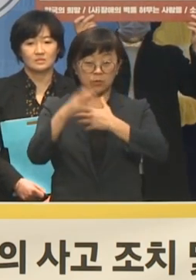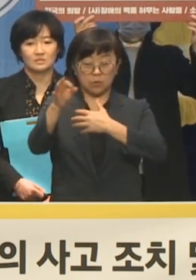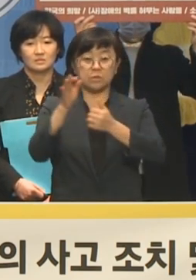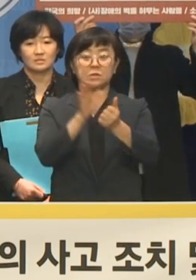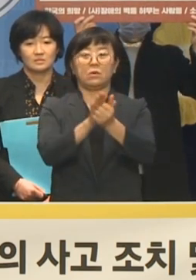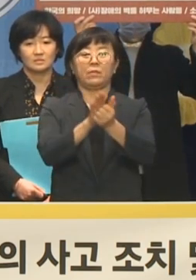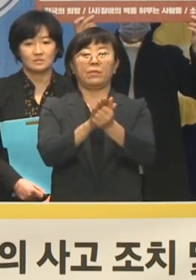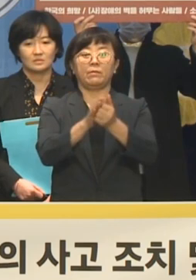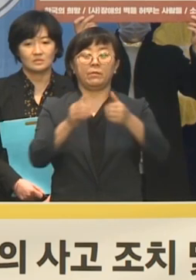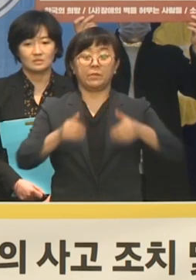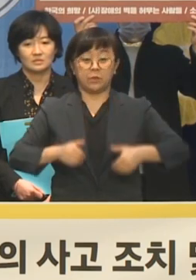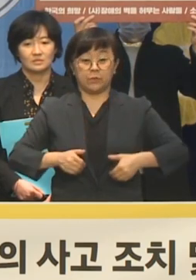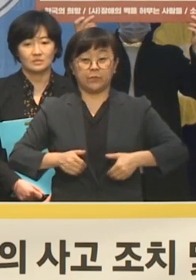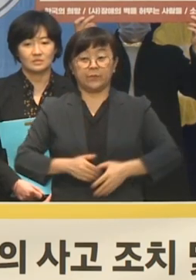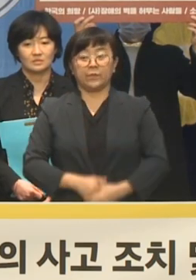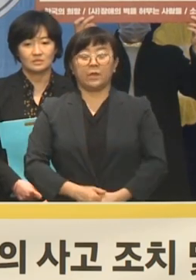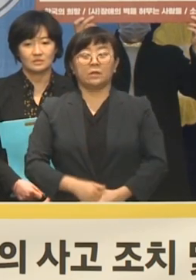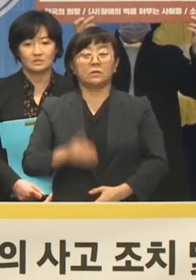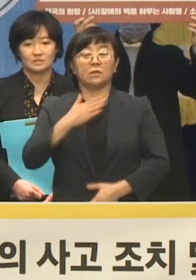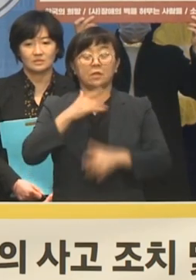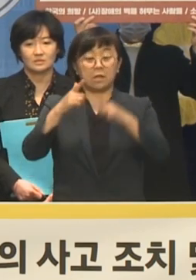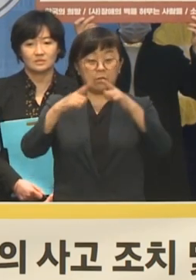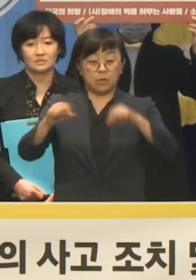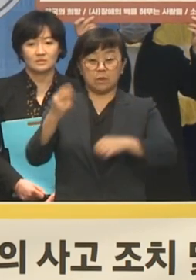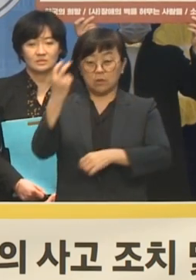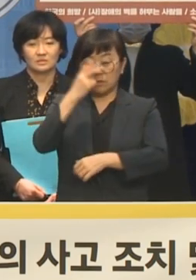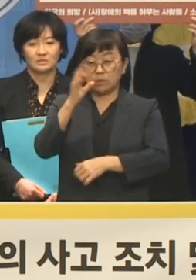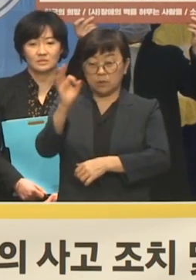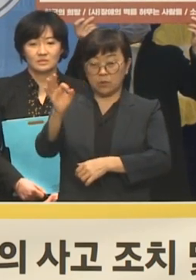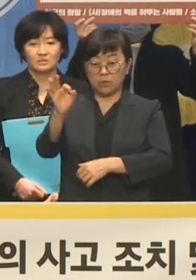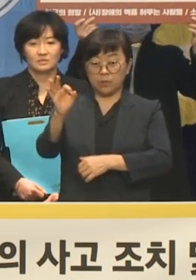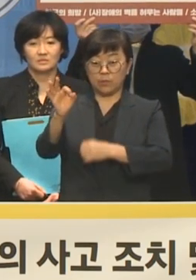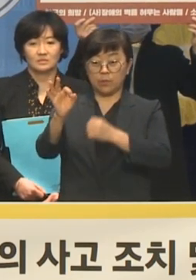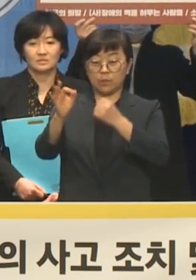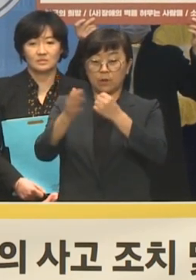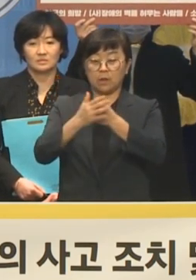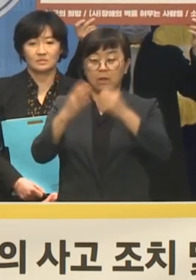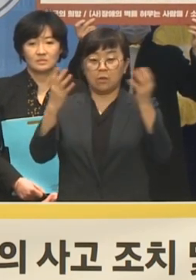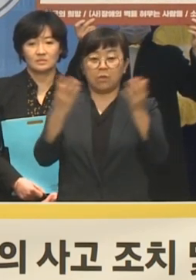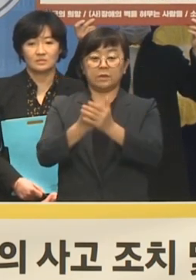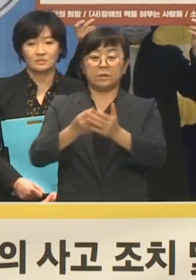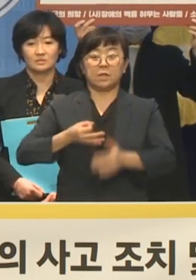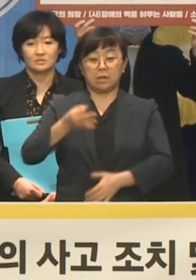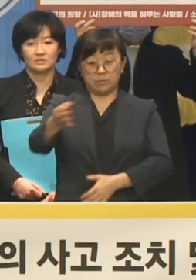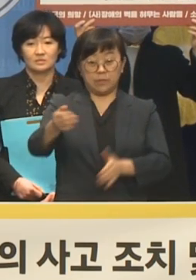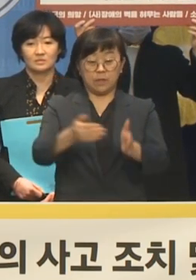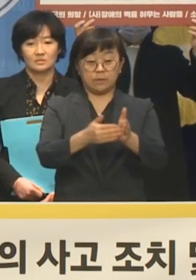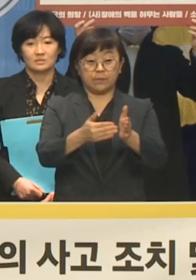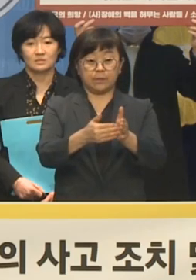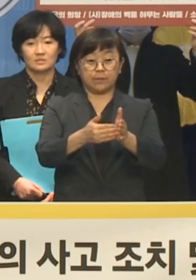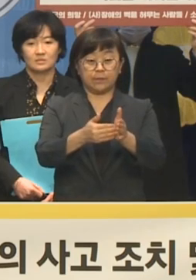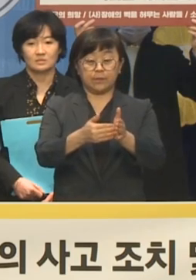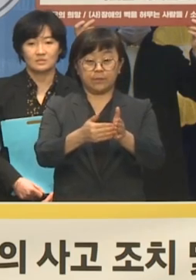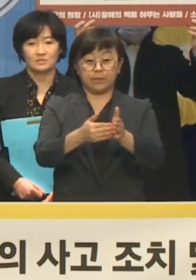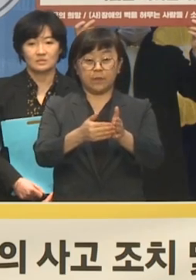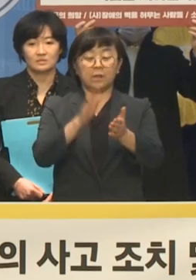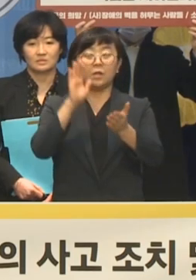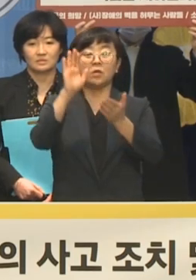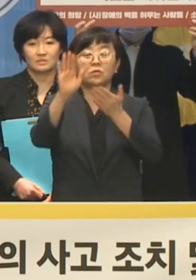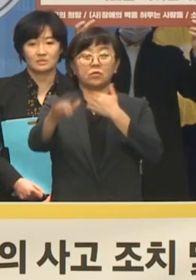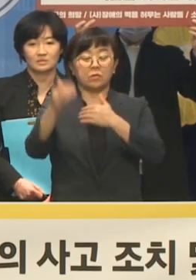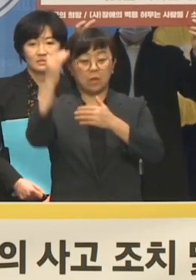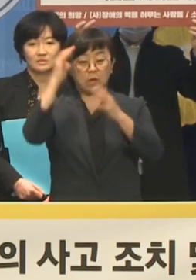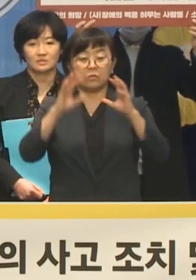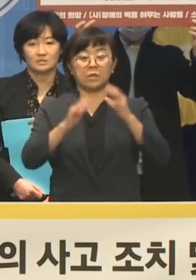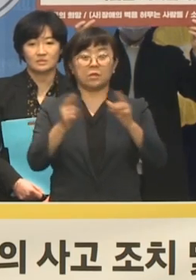주십시오. 저는 일본에서의 검사비를 전액 자부담했으며 이후